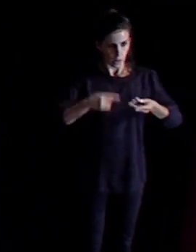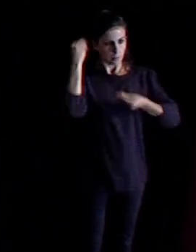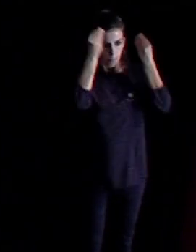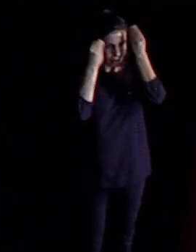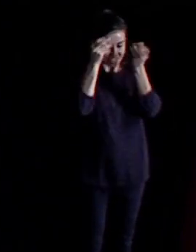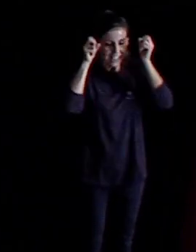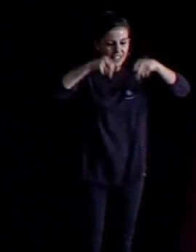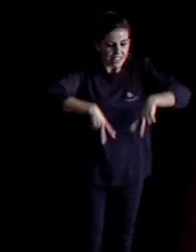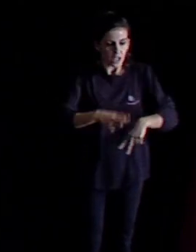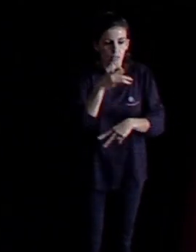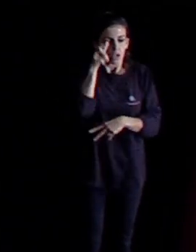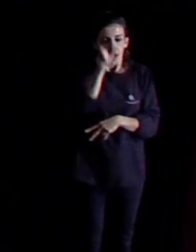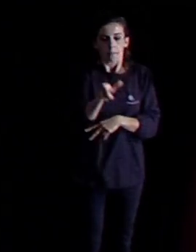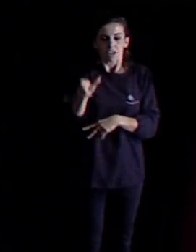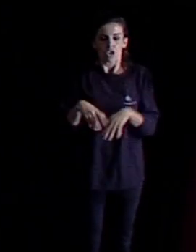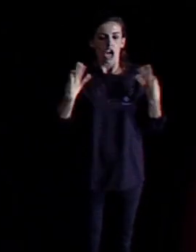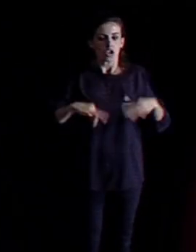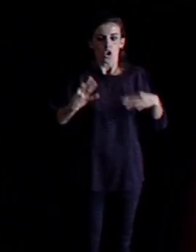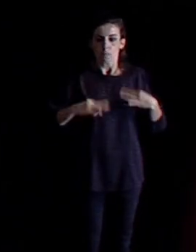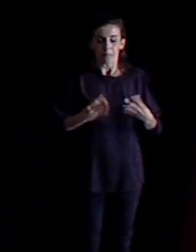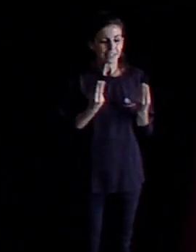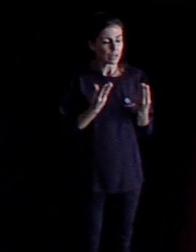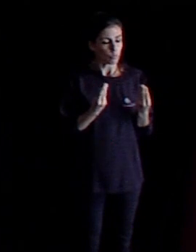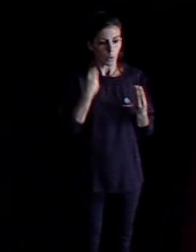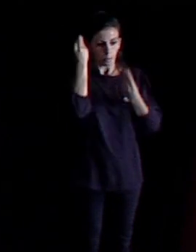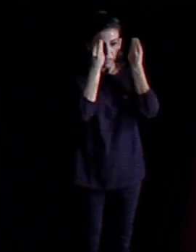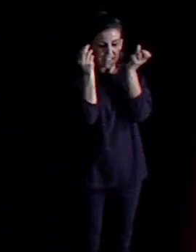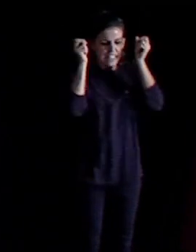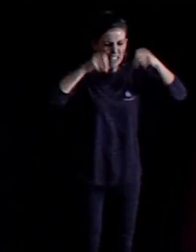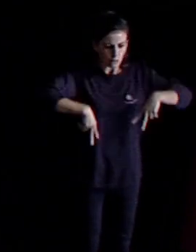cosas, esa búsqueda de novedad son personas generalmente muy, muy, muy impulsivas.